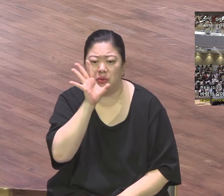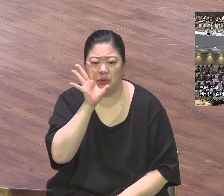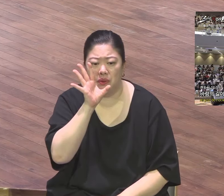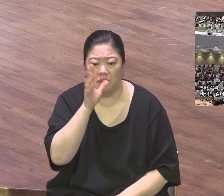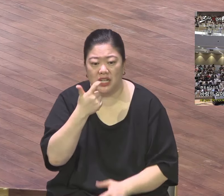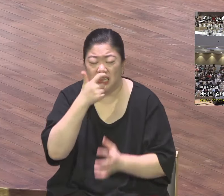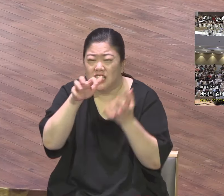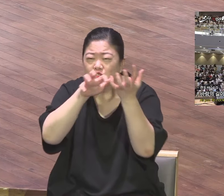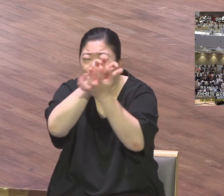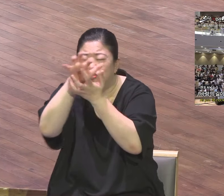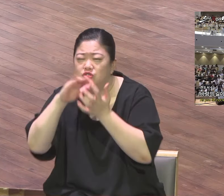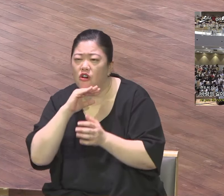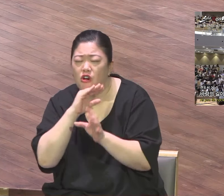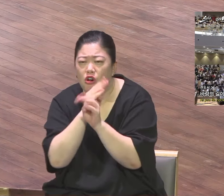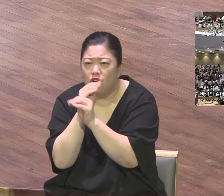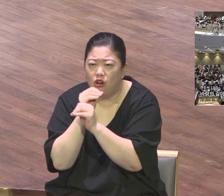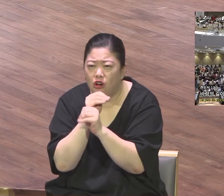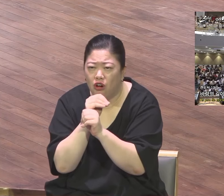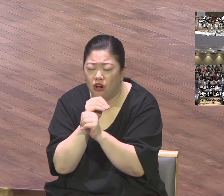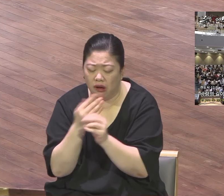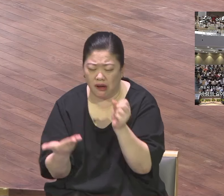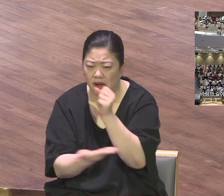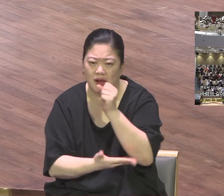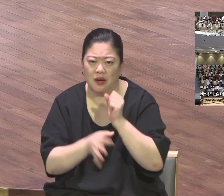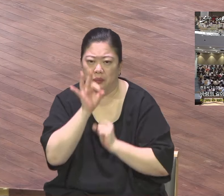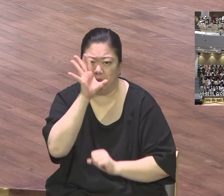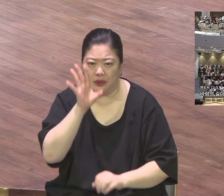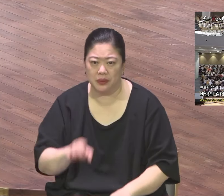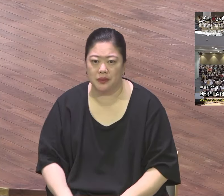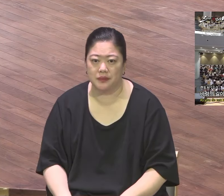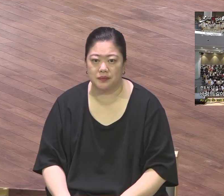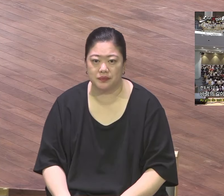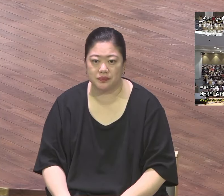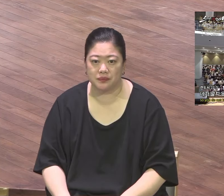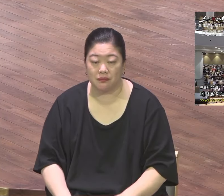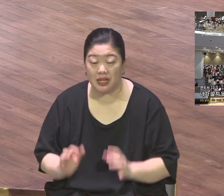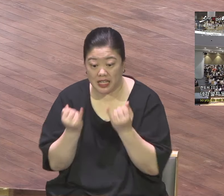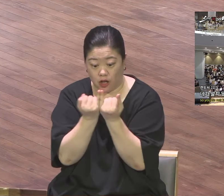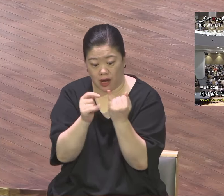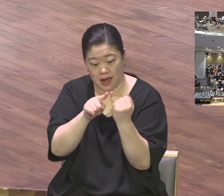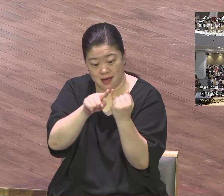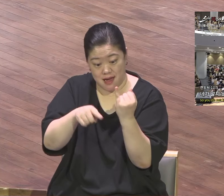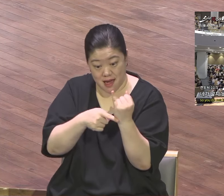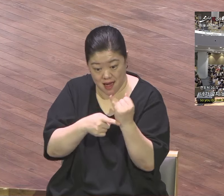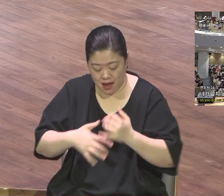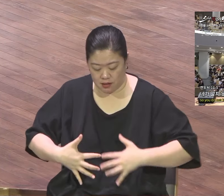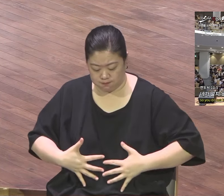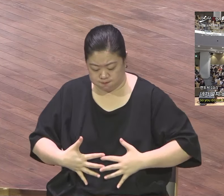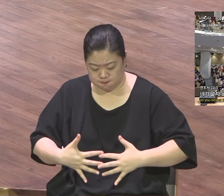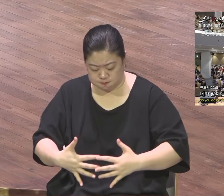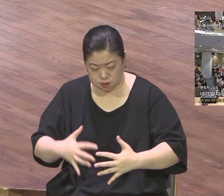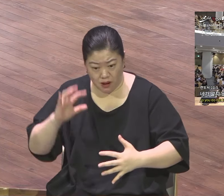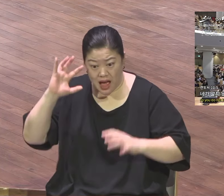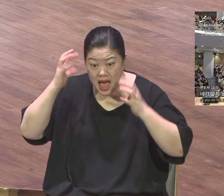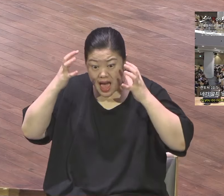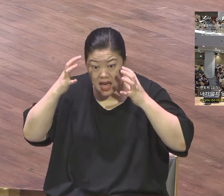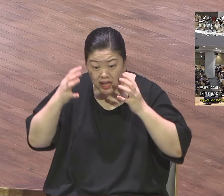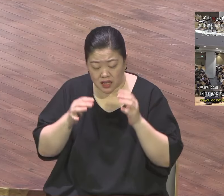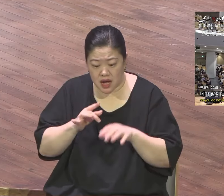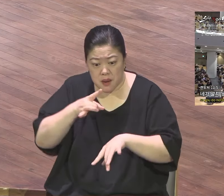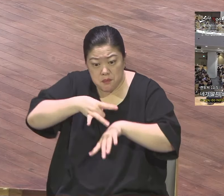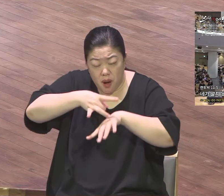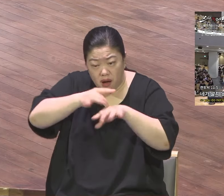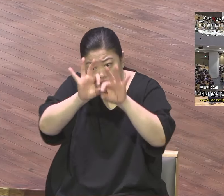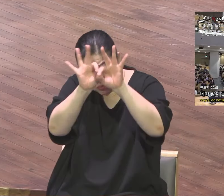못하리라. 바람의 길이 어떠함과 아이 뵌 자의 태에서 뼈가 어떻게 자라는지를 너가 알지 못함 같이